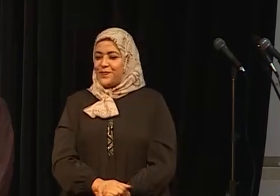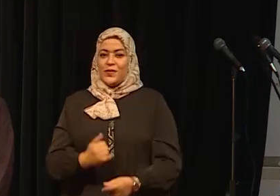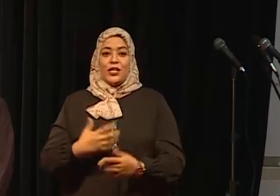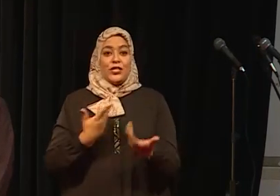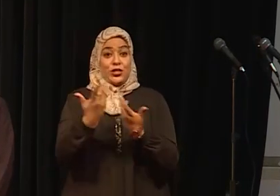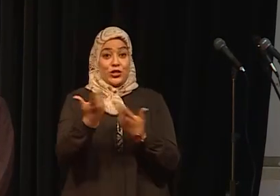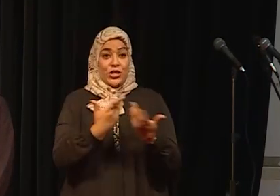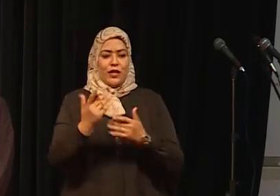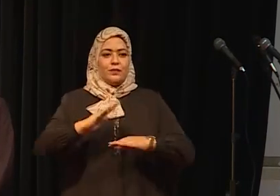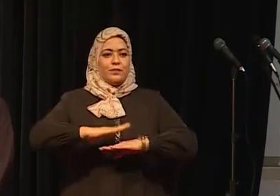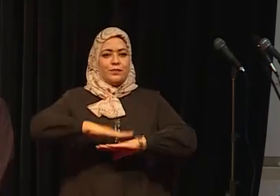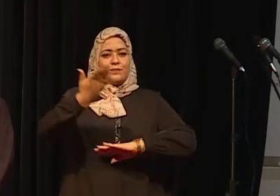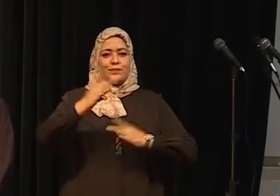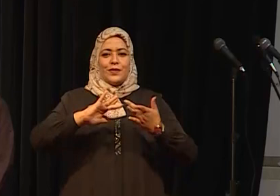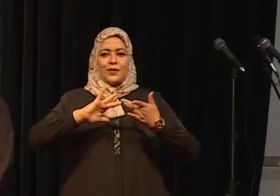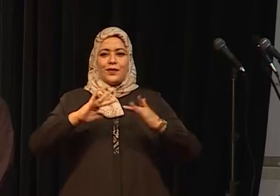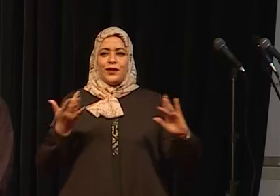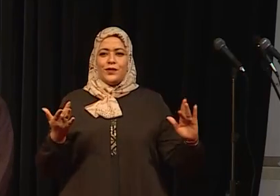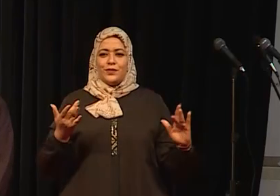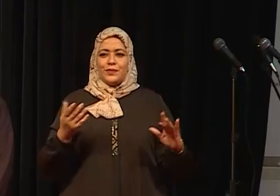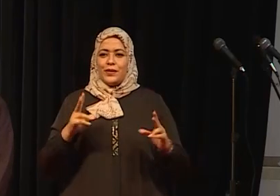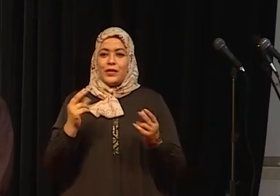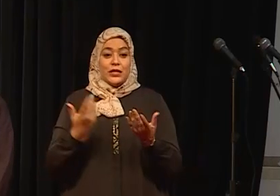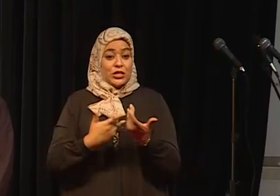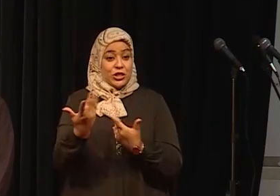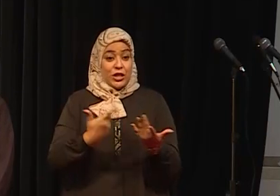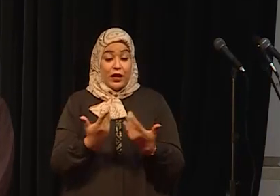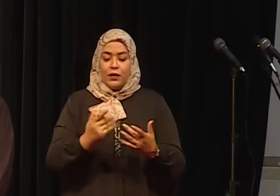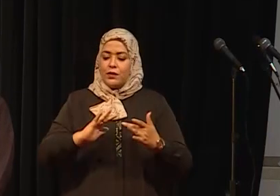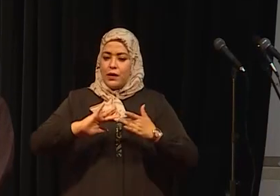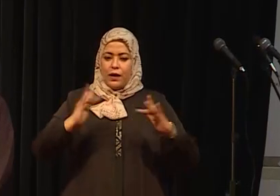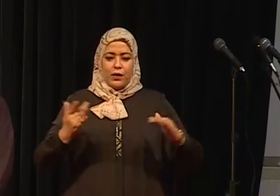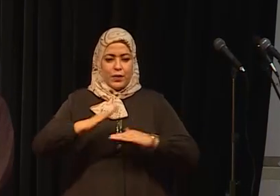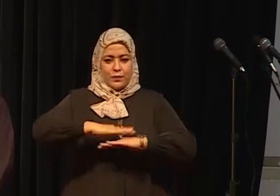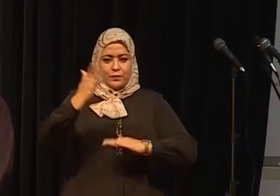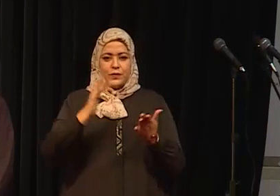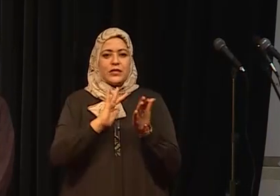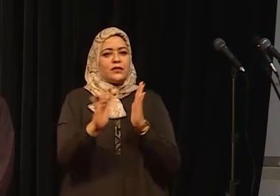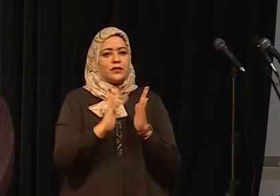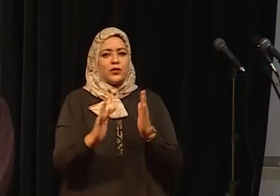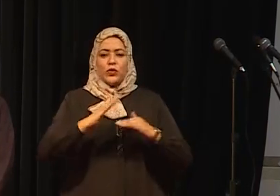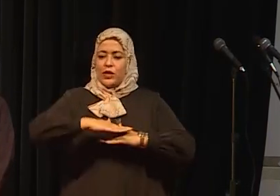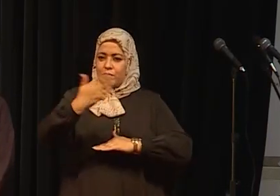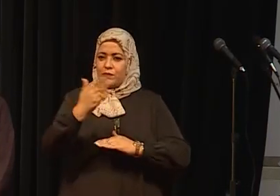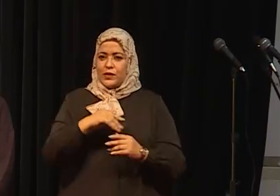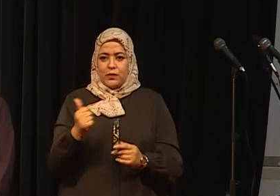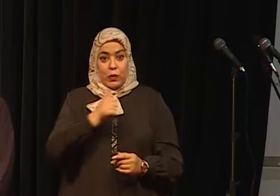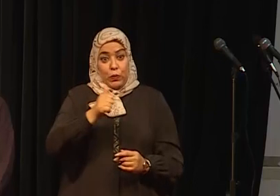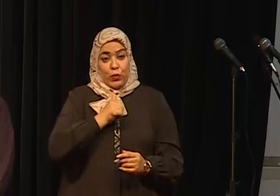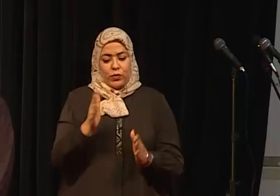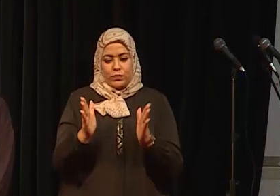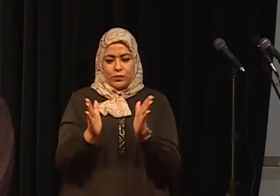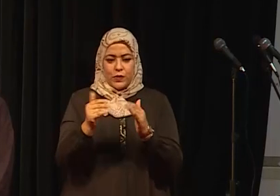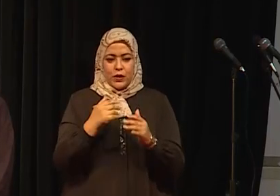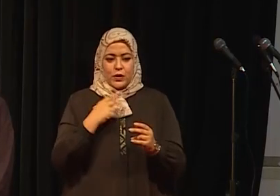للشارع الرقمي، الانترنت هو بمثابة شارع رقمي، ياك؟ شارع في افتراضي،